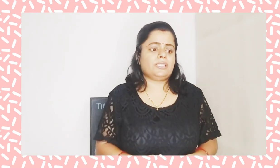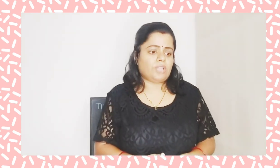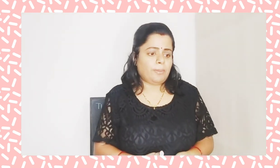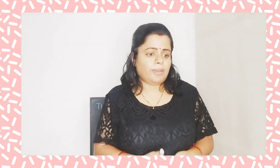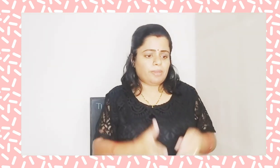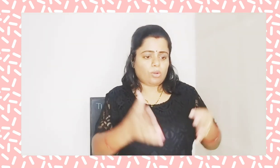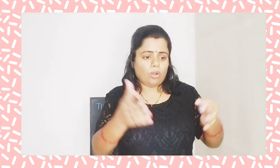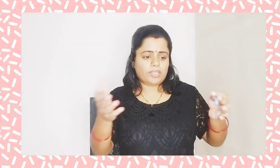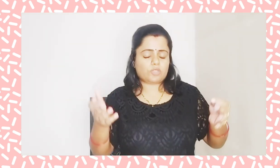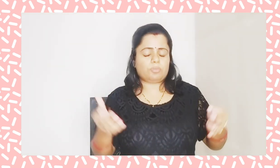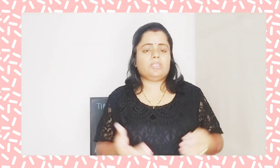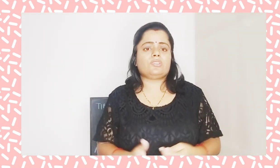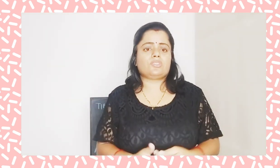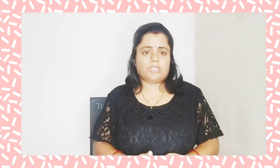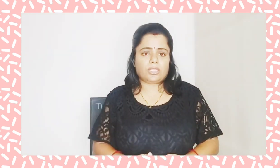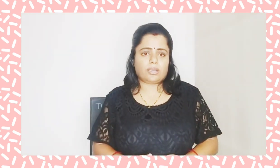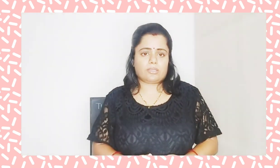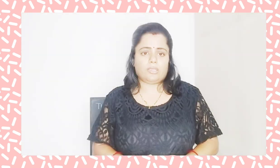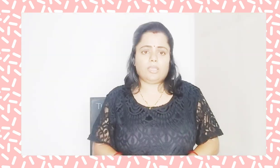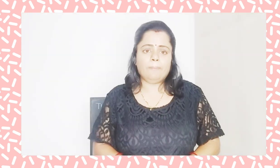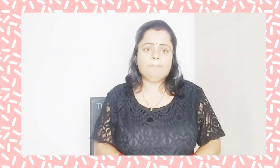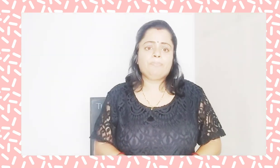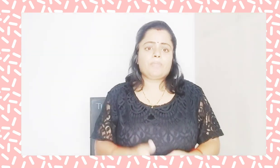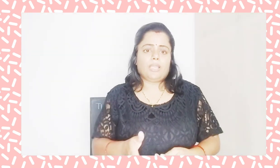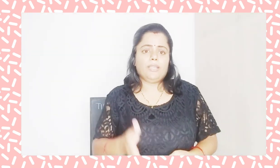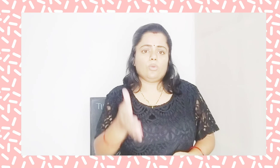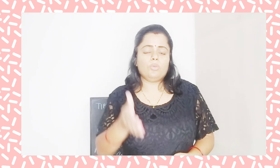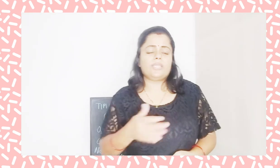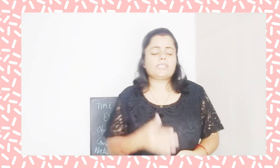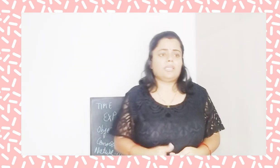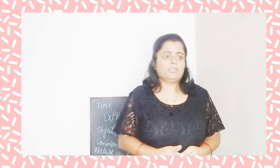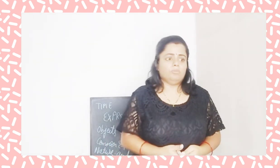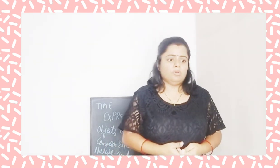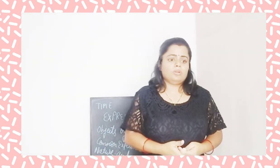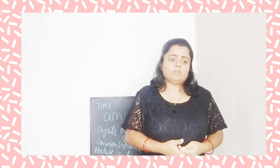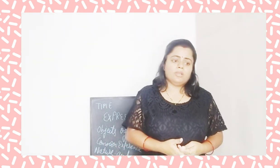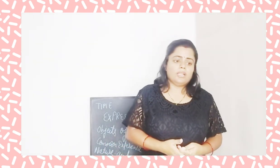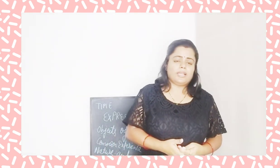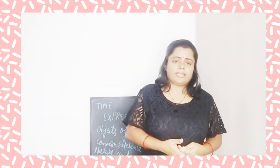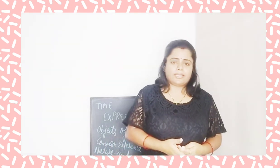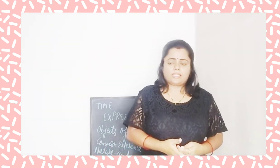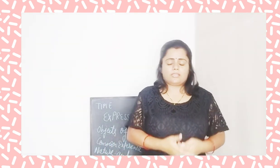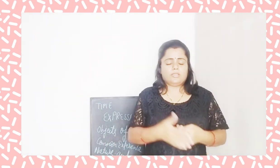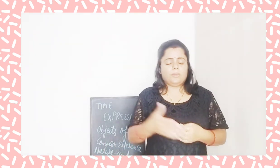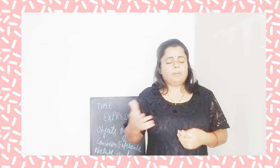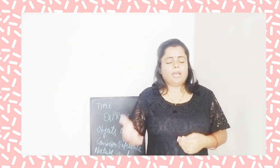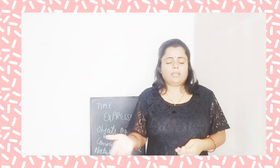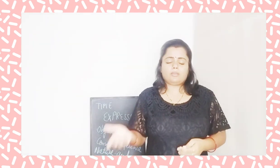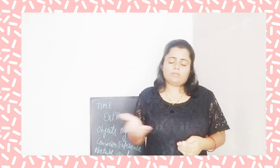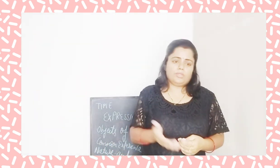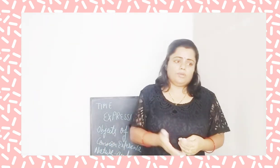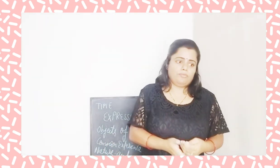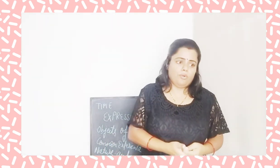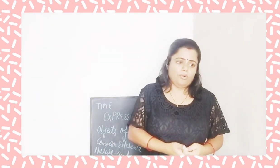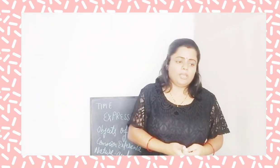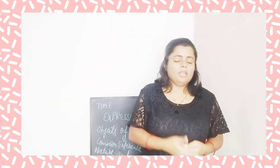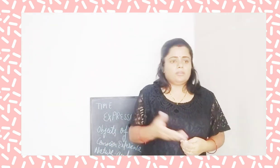जहाँ पे हम एक कॉमन एक्सपीरियंस शेयर करते हैं, राइट? उनके साथ हम लोग द लगाएंगे, जैसे द पार्क, द फोन, द